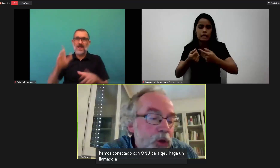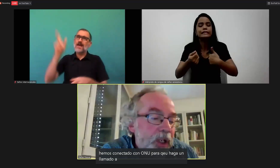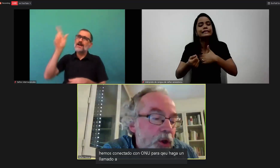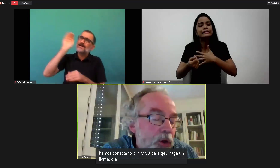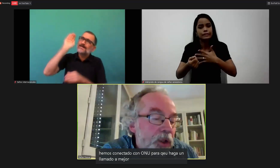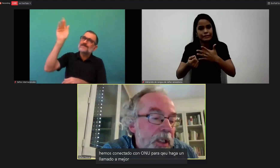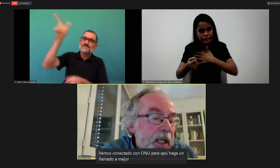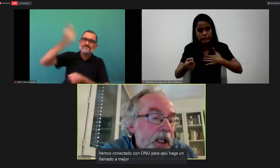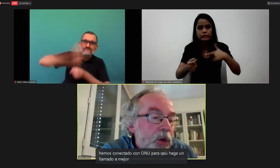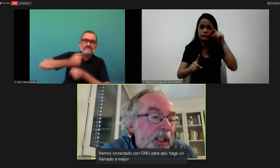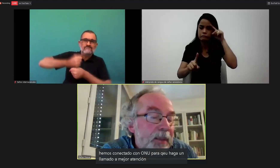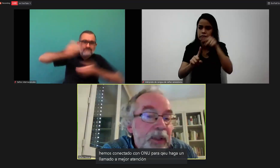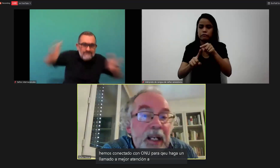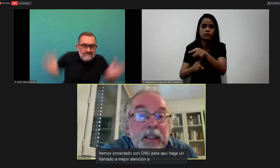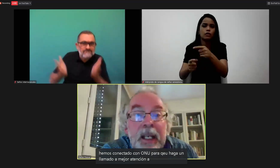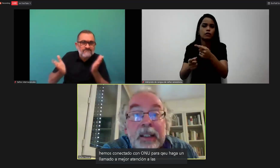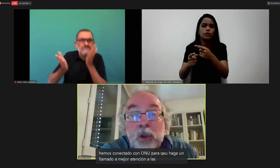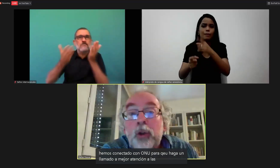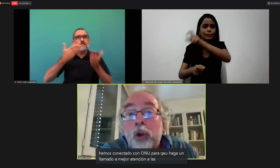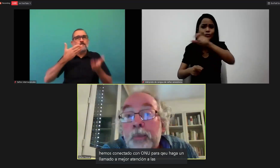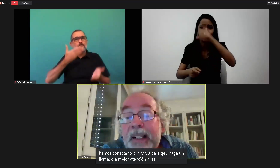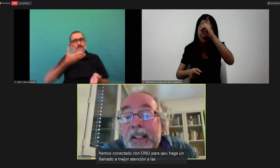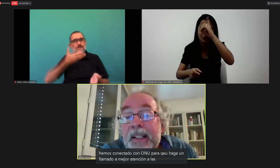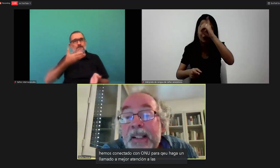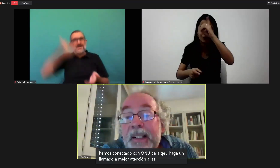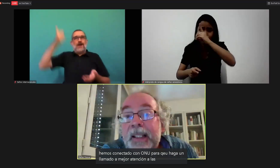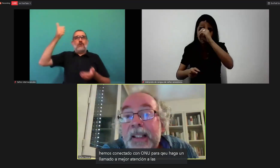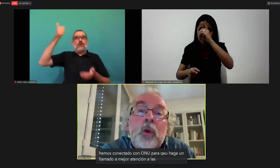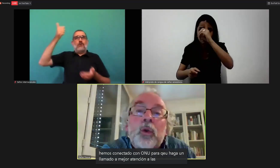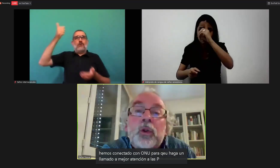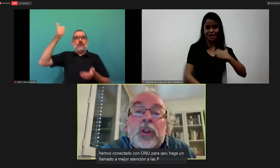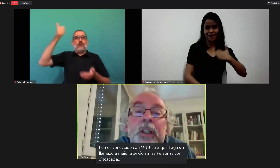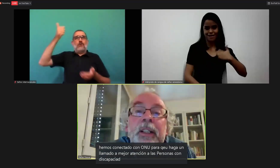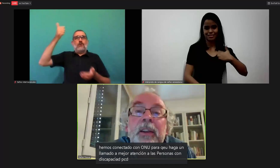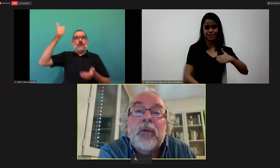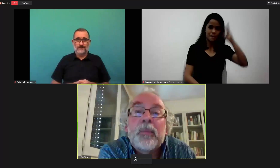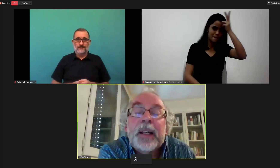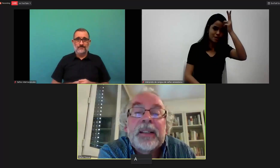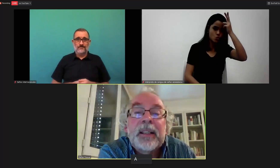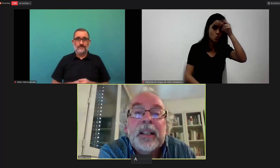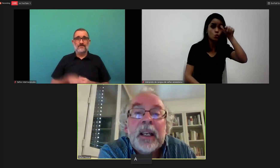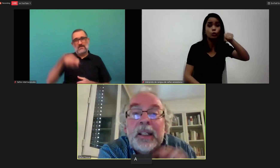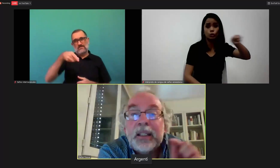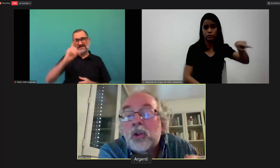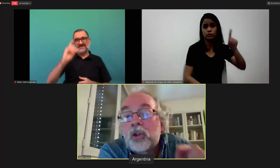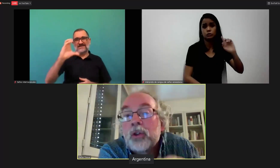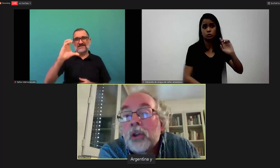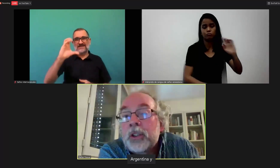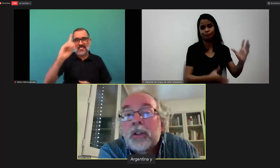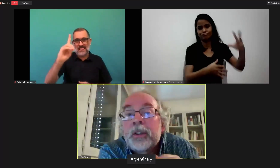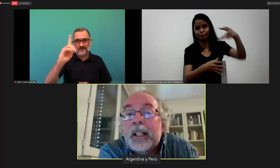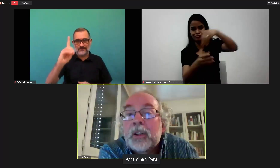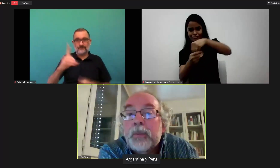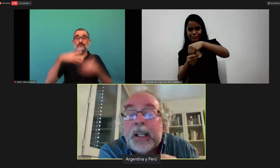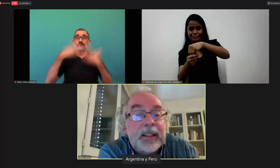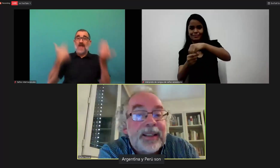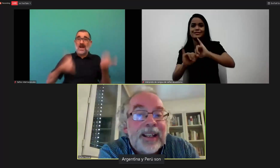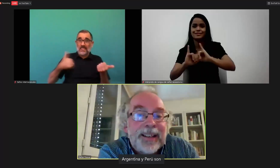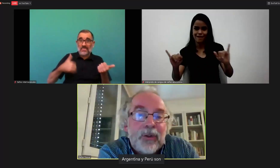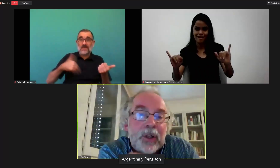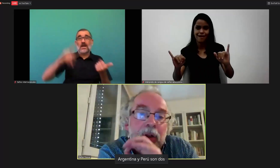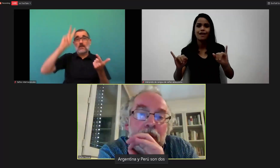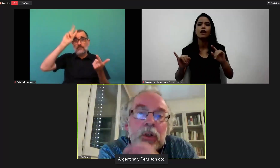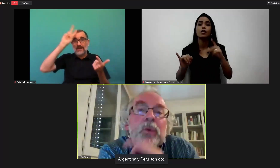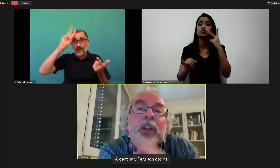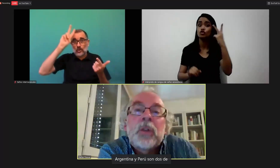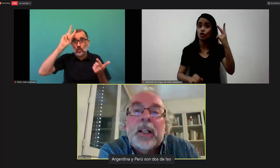a las personas con discapacidad. De hecho, 2 países de ese conjunto de 19 países, y de hecho son 2 de los países